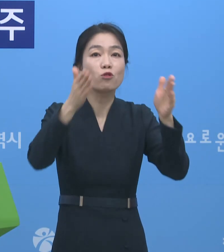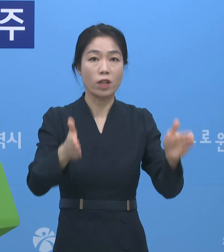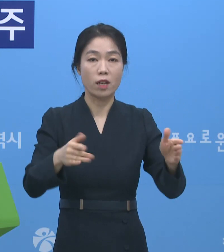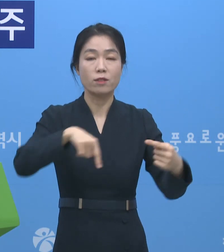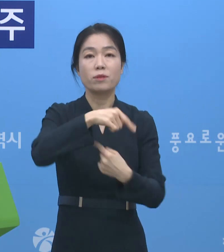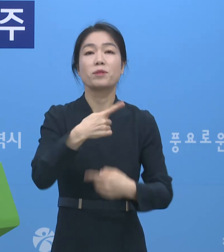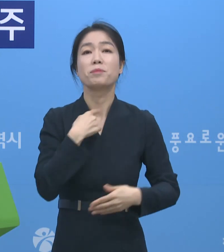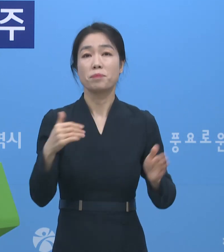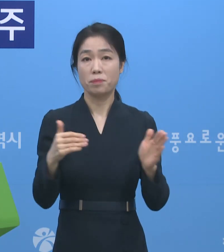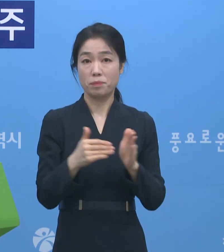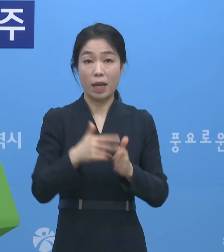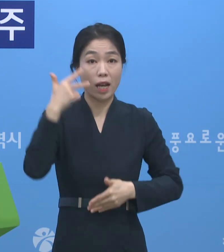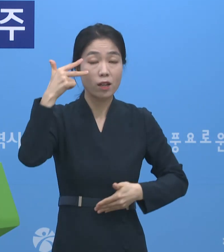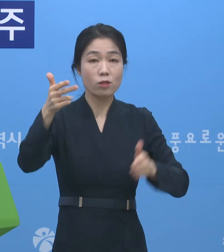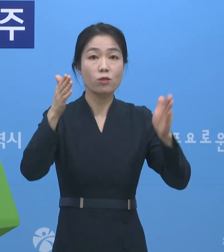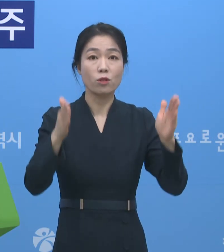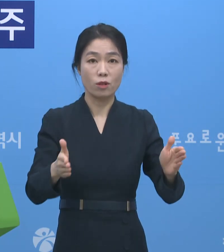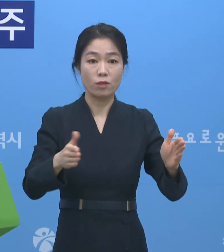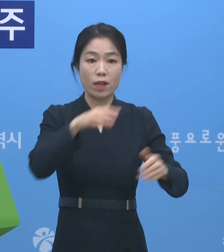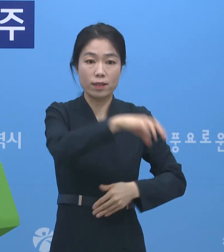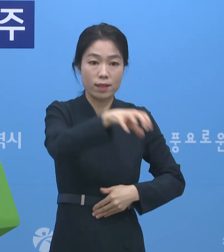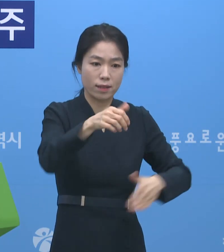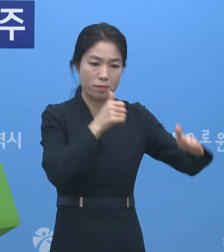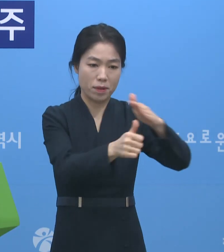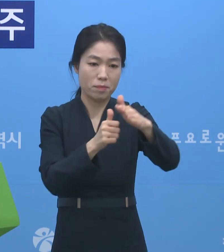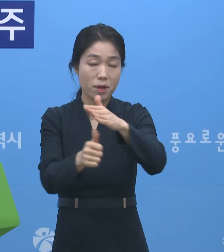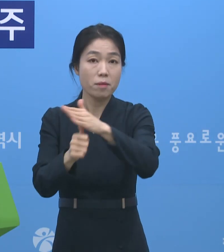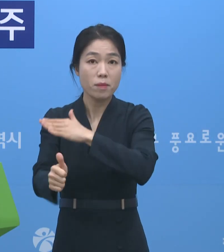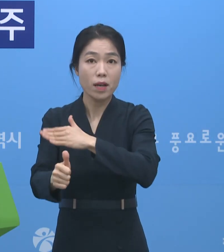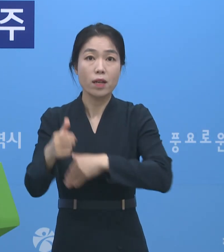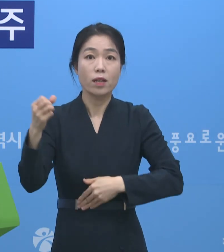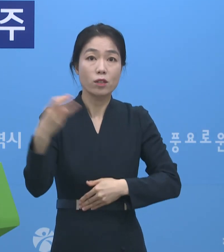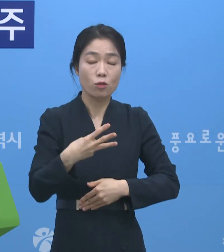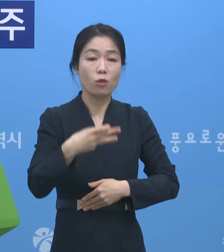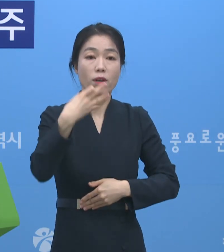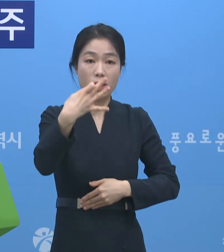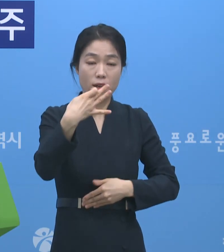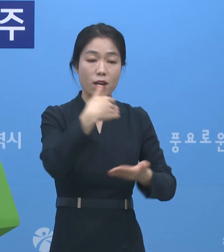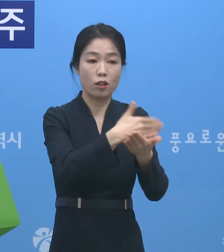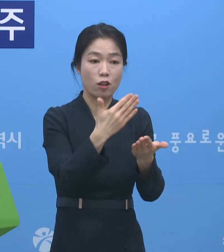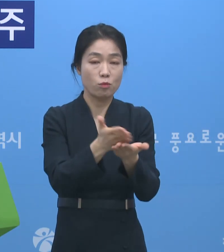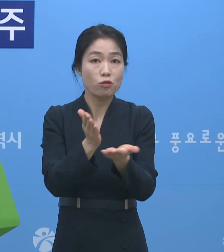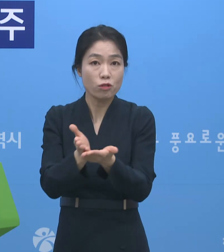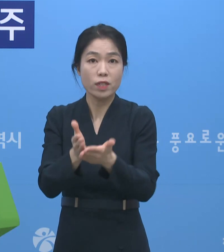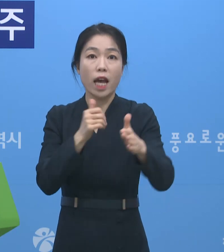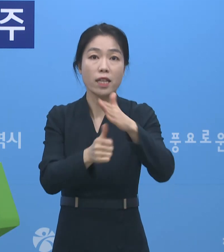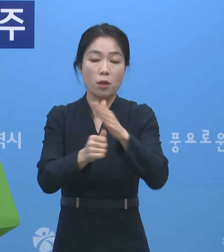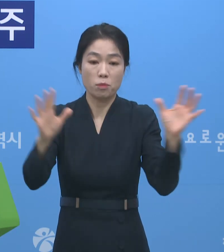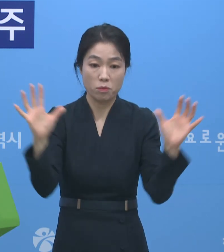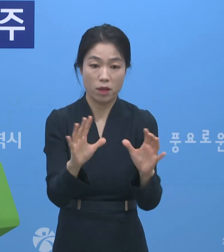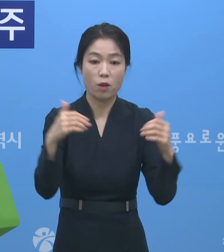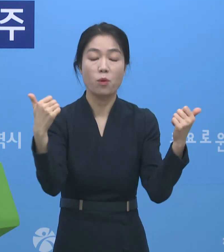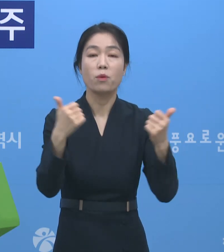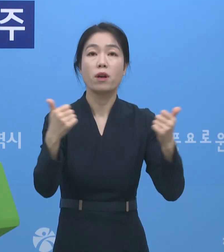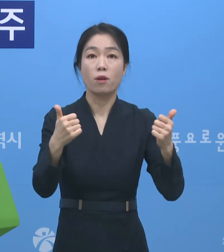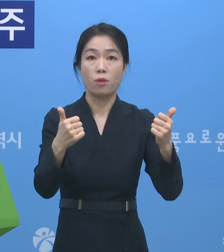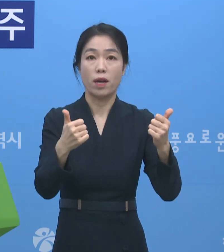운영했습니다. 일주일 동안 현장 방문, 14개 분야 업종 대표 간담회,